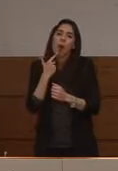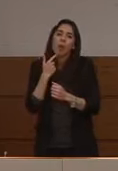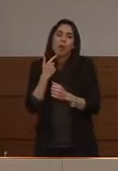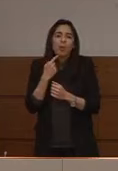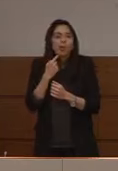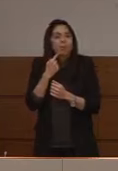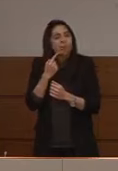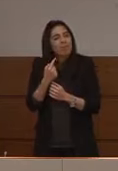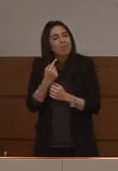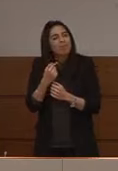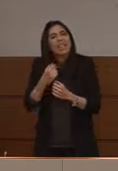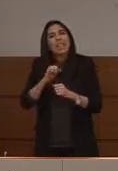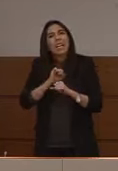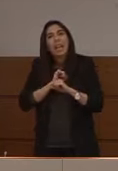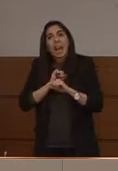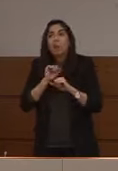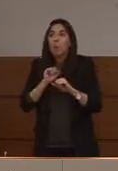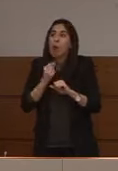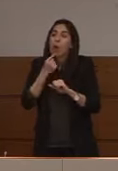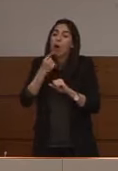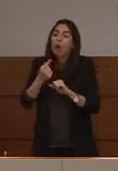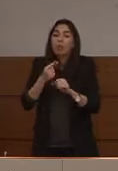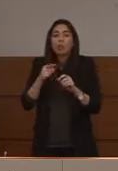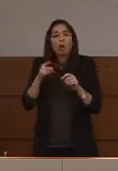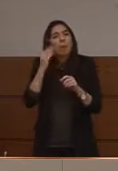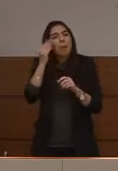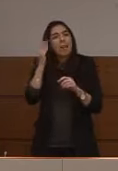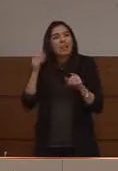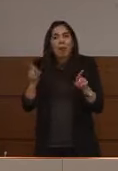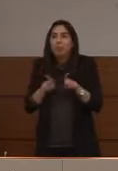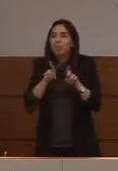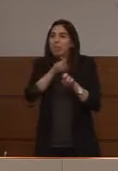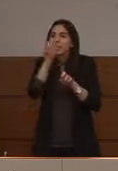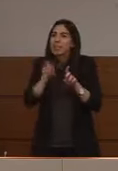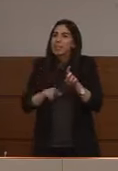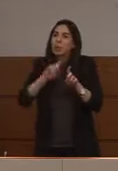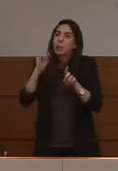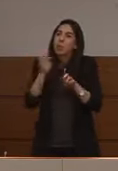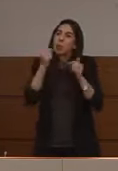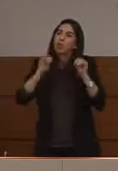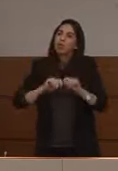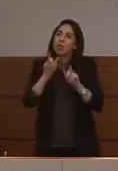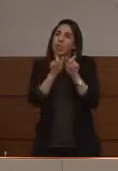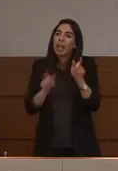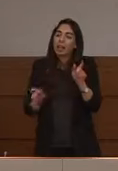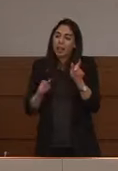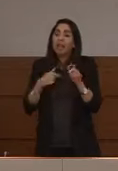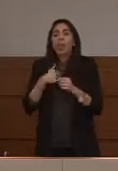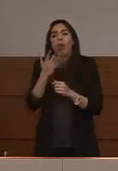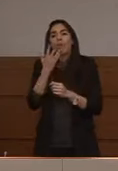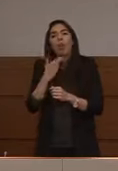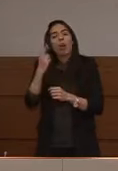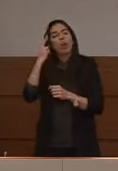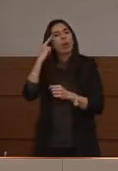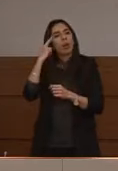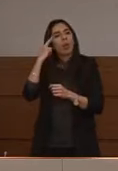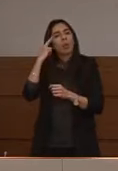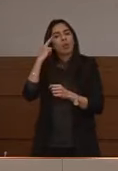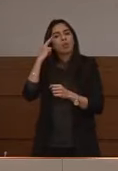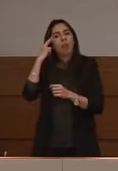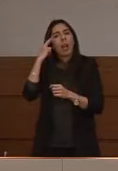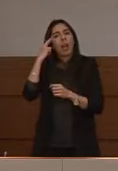gli italiani va il mio ricordo più caro il mio